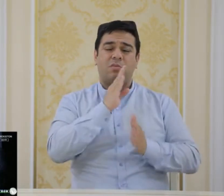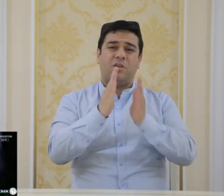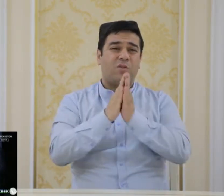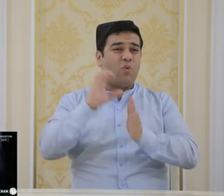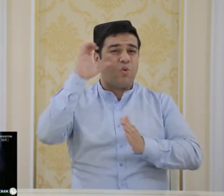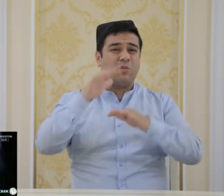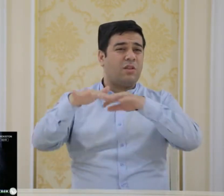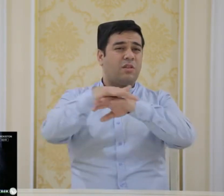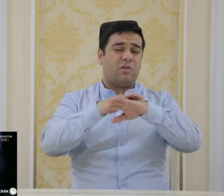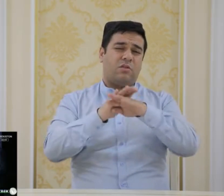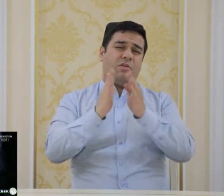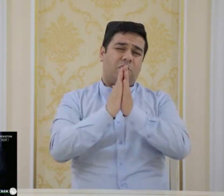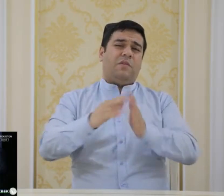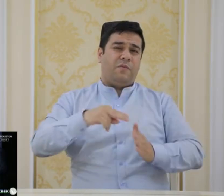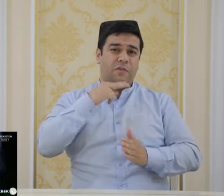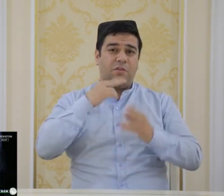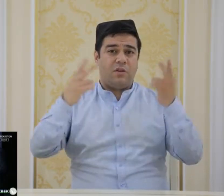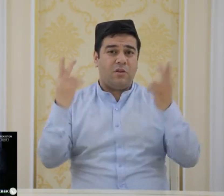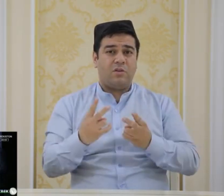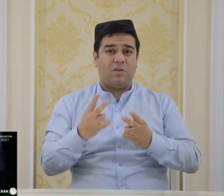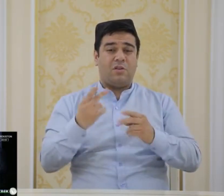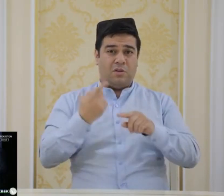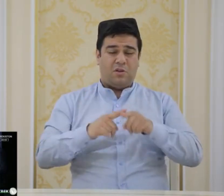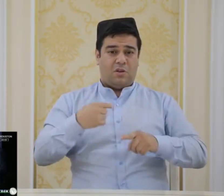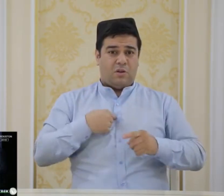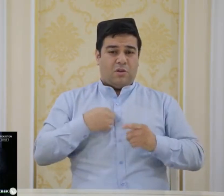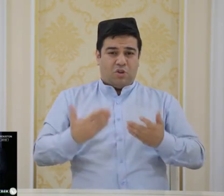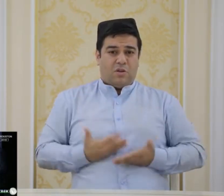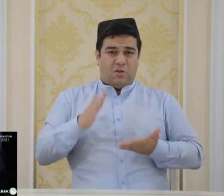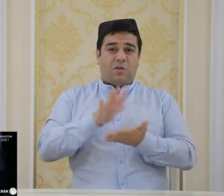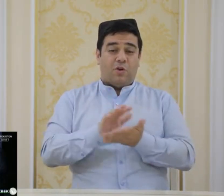uzay halkıdan sorayım ben, agah olsun. Ben güldüm.